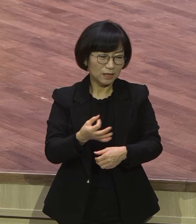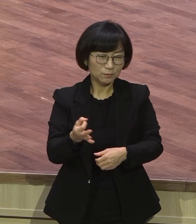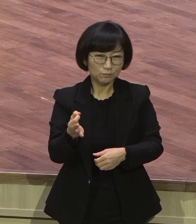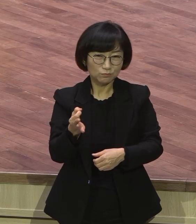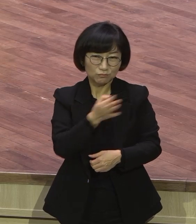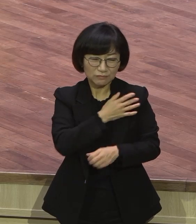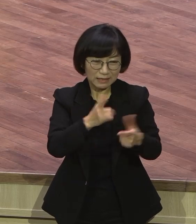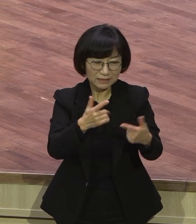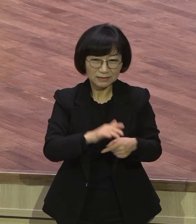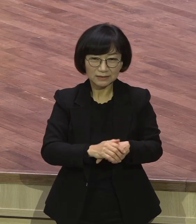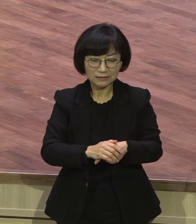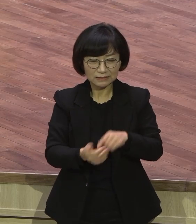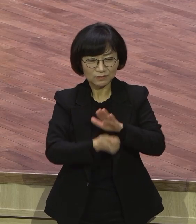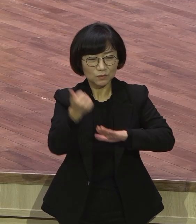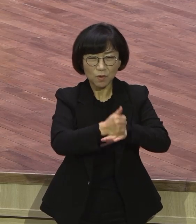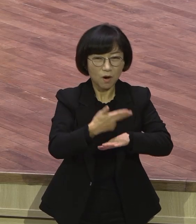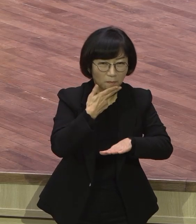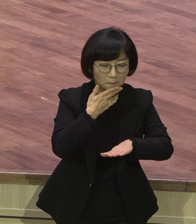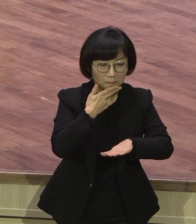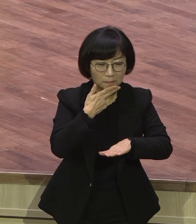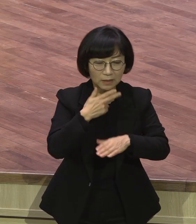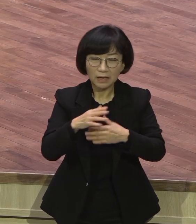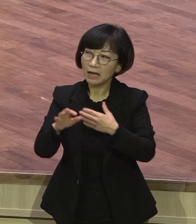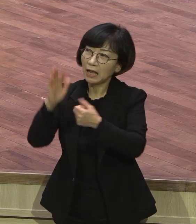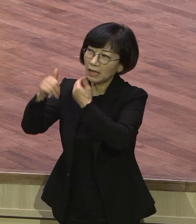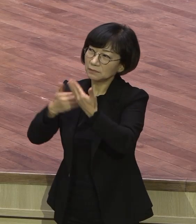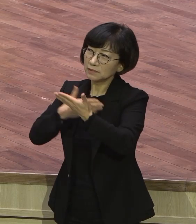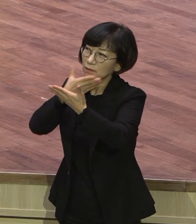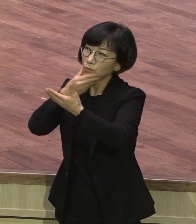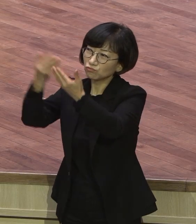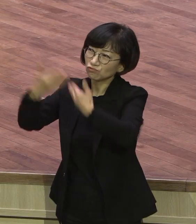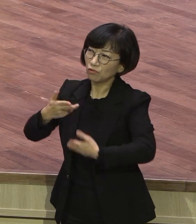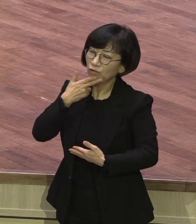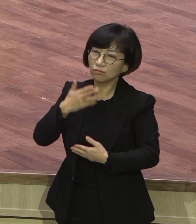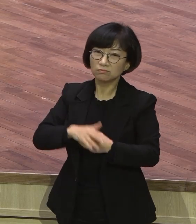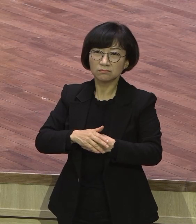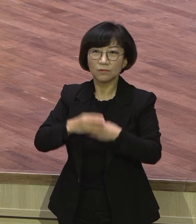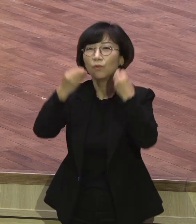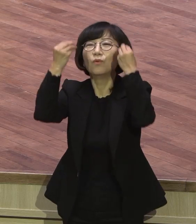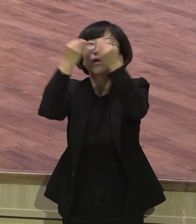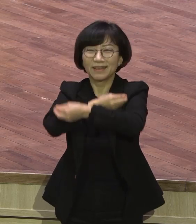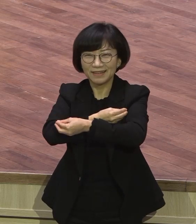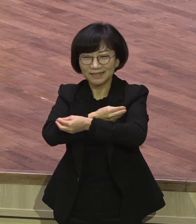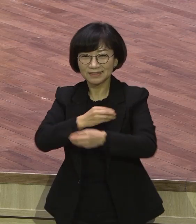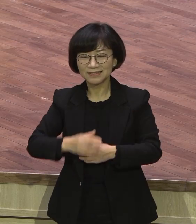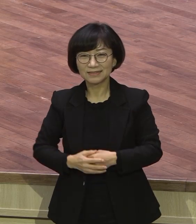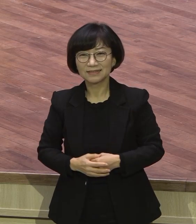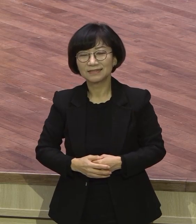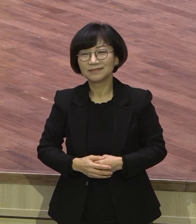나를 보여준다. 하나님 나를 축복 안 한다. 그렇게 해석을 해버려요. 자기 나름대로 세상 기준까지고.